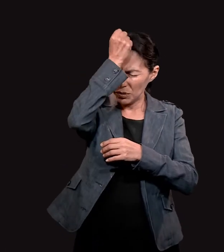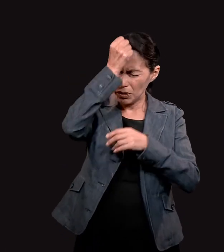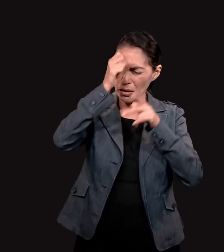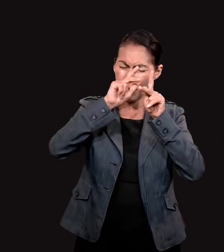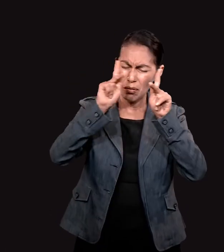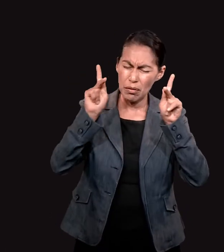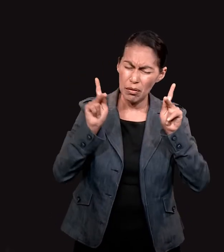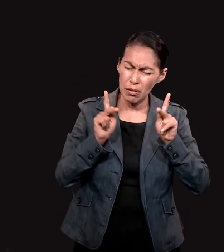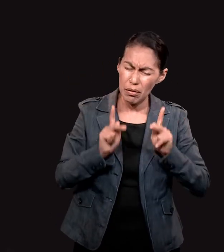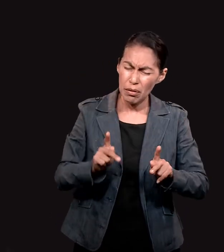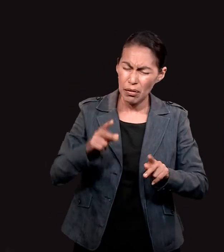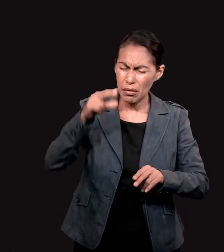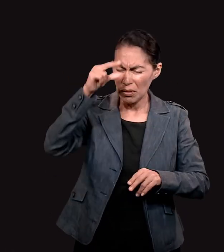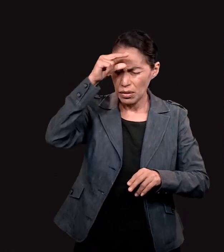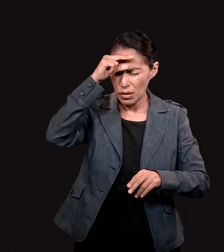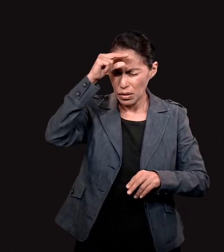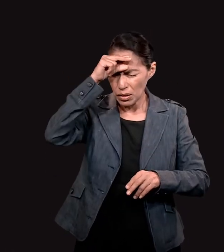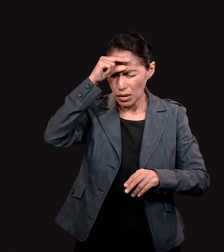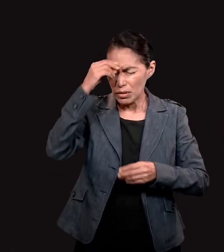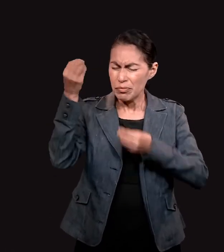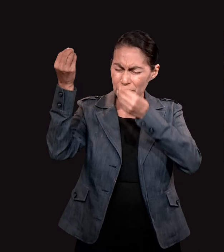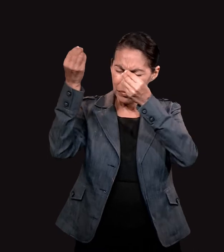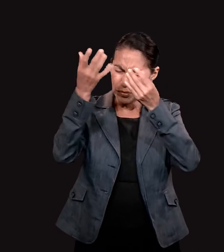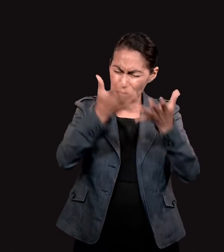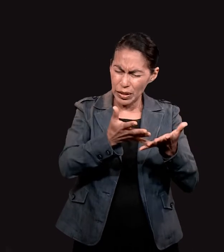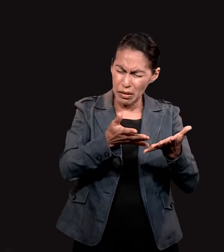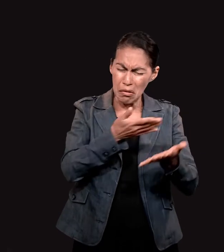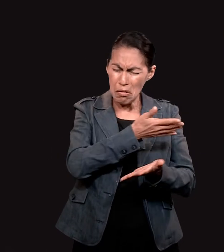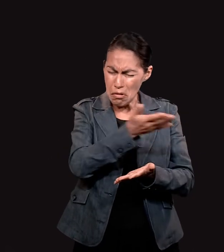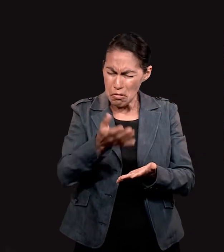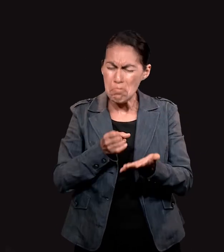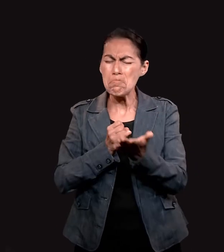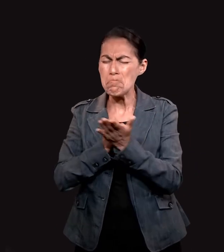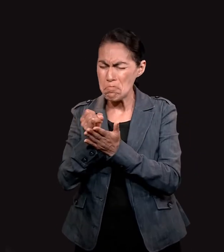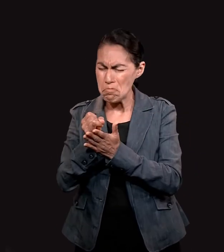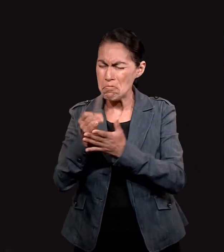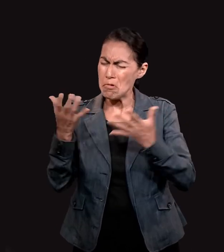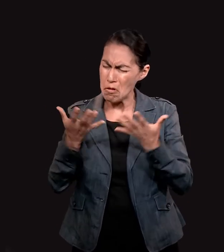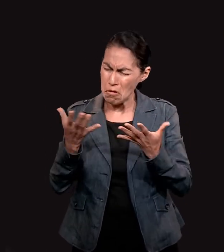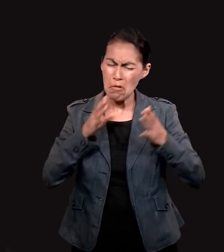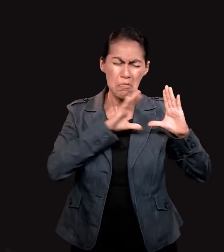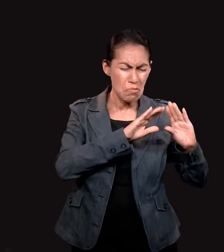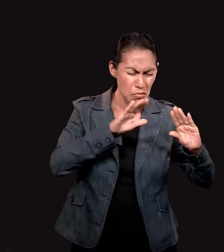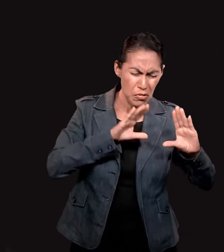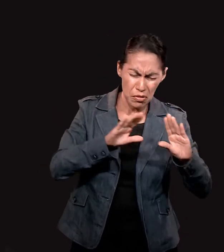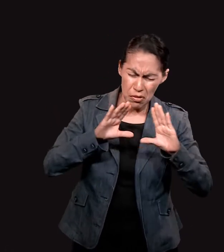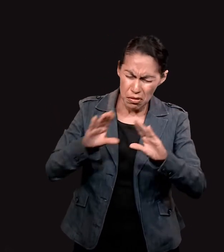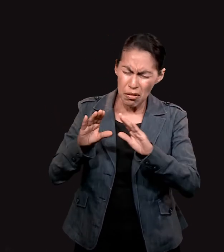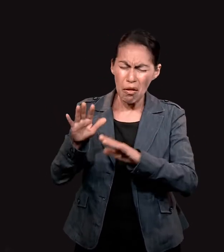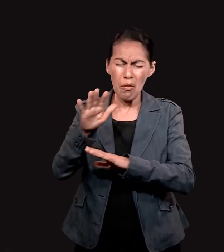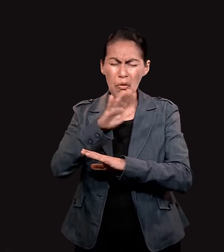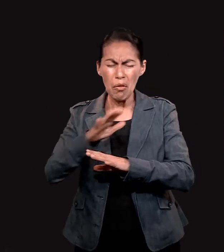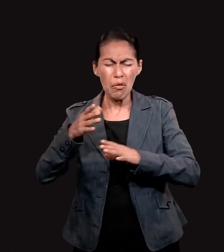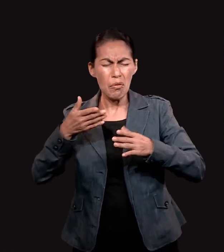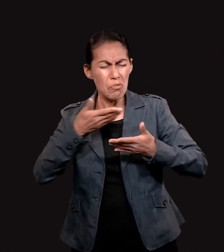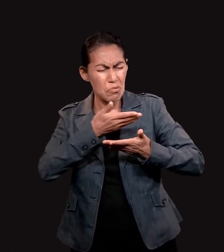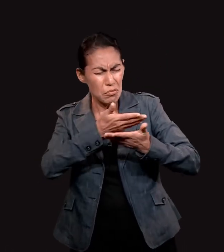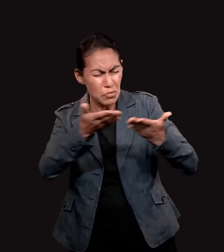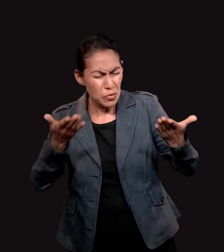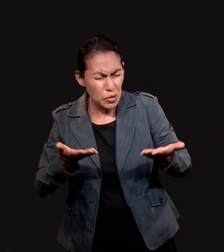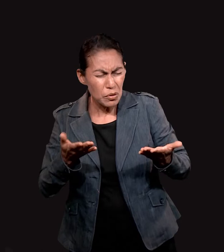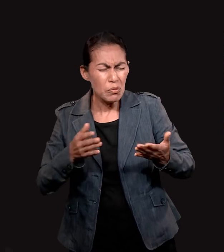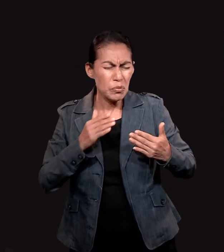sabiduría, la paz y la inteligencia, Señor, para tomar las mejores decisiones y poder compartir con los estudiantes